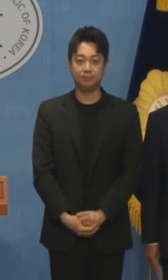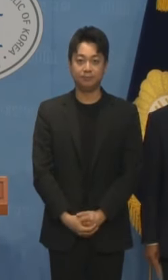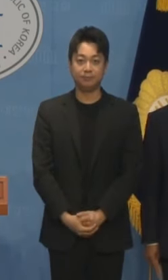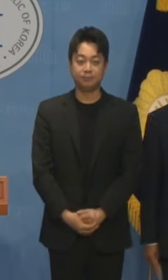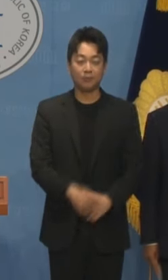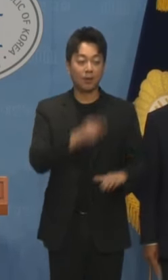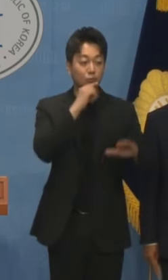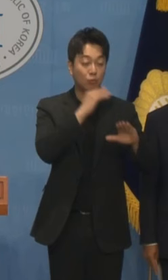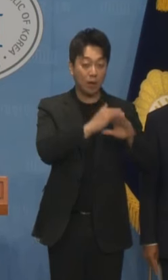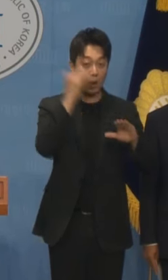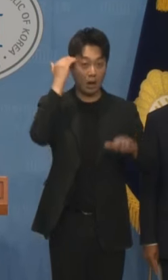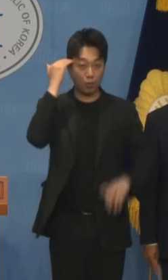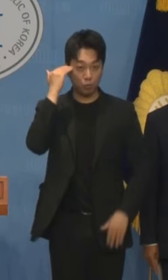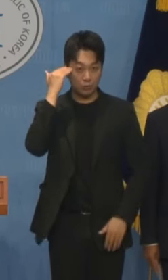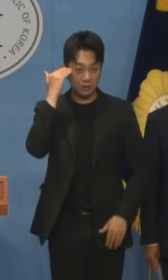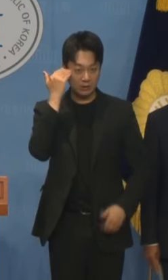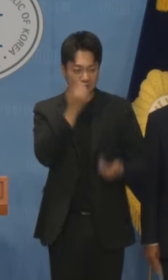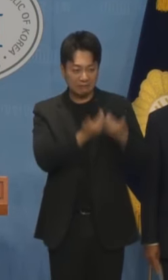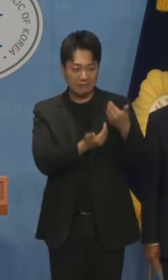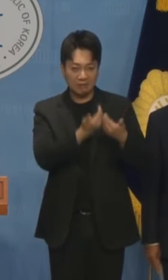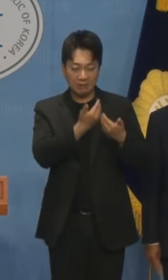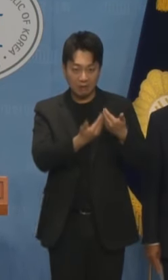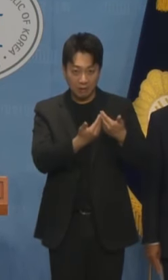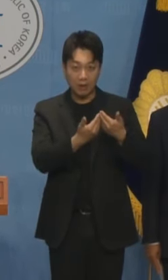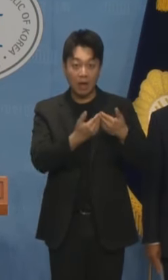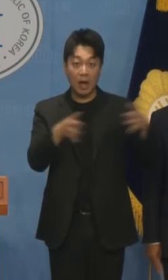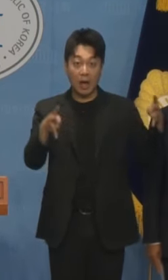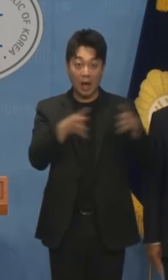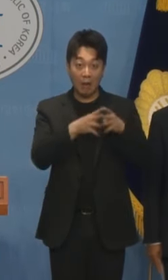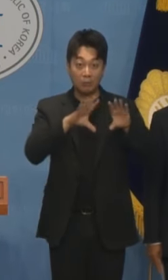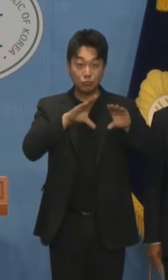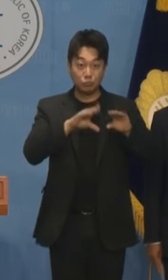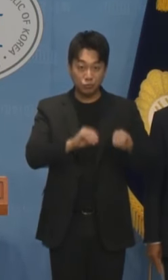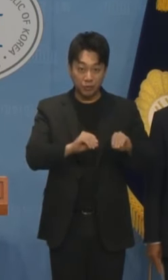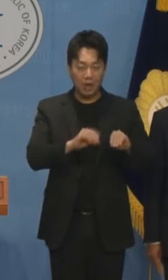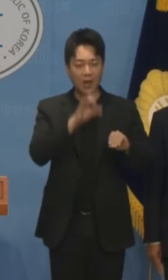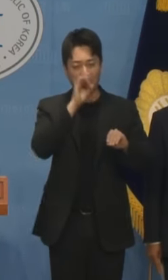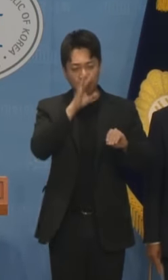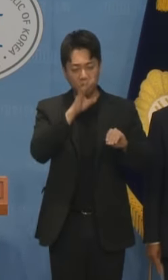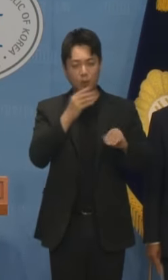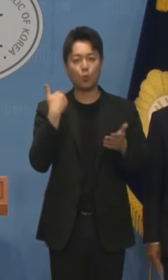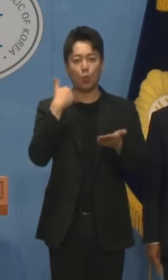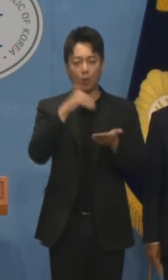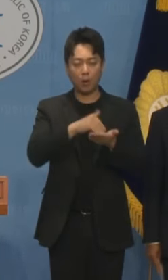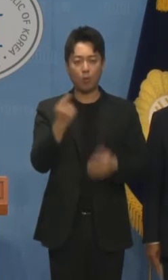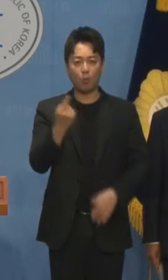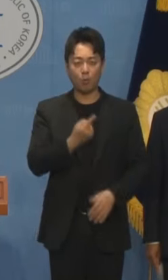남북당국 중단하고 남북 합의 정신으로 돌아갈 것을 촉구합니다